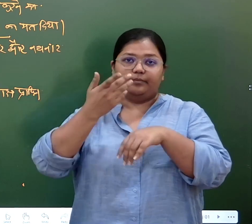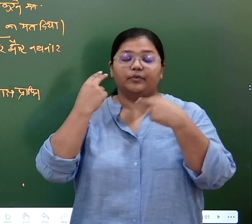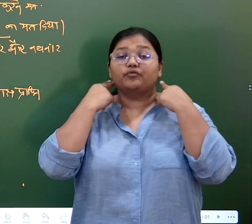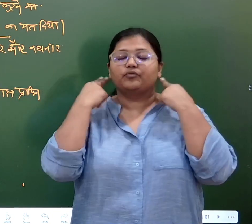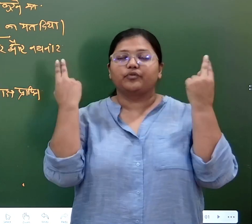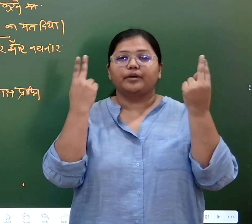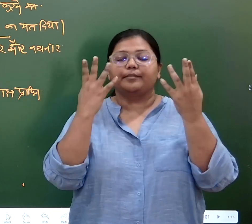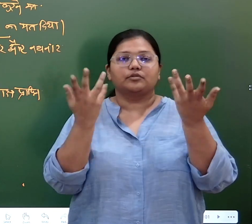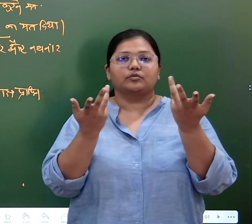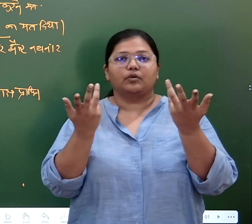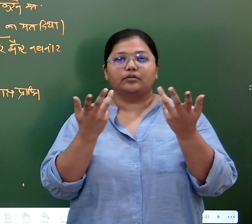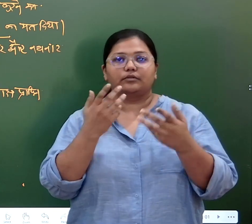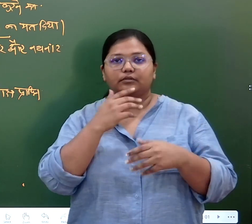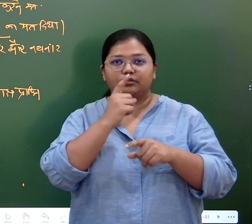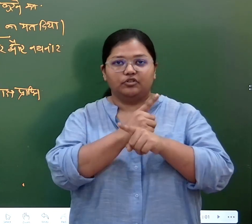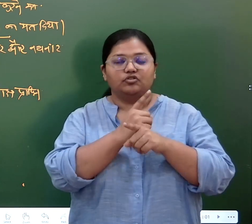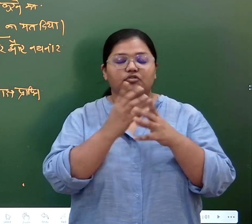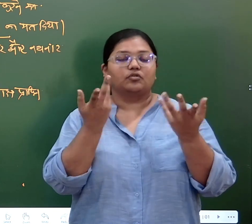मध्यकाल में कौन थे?